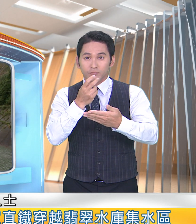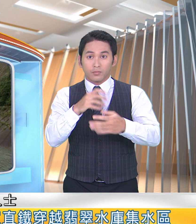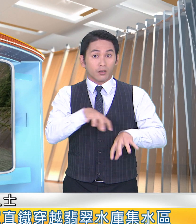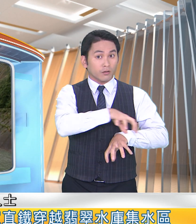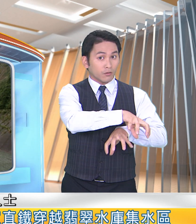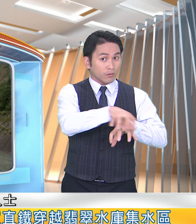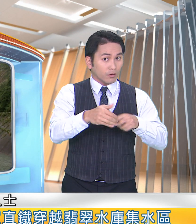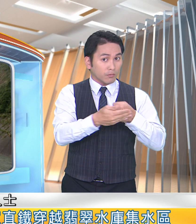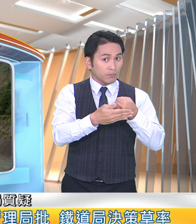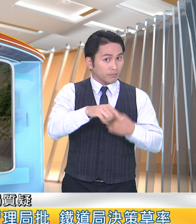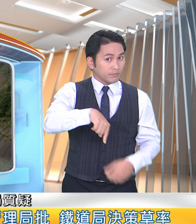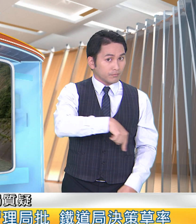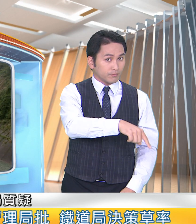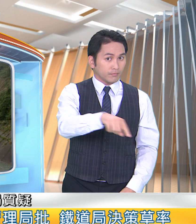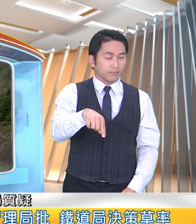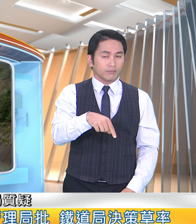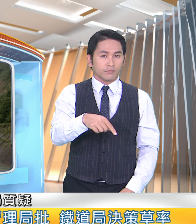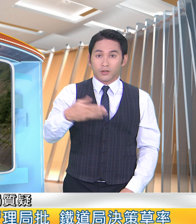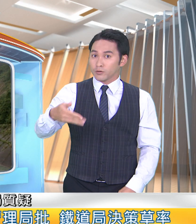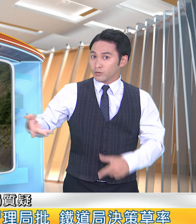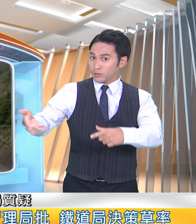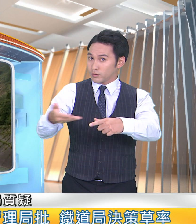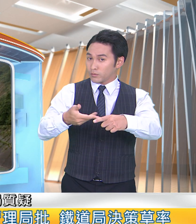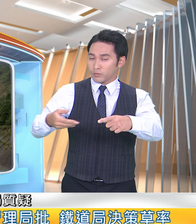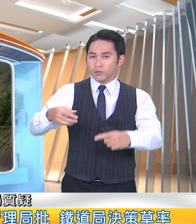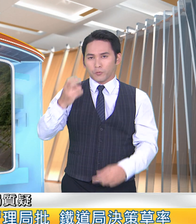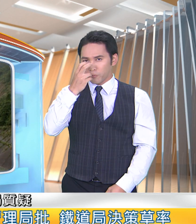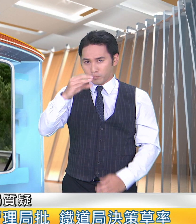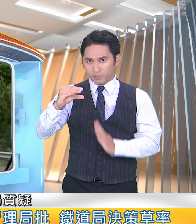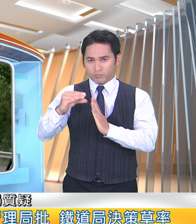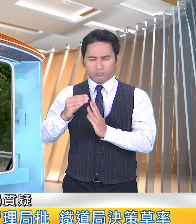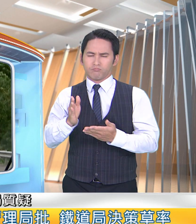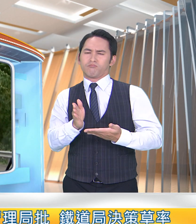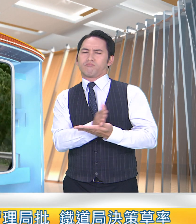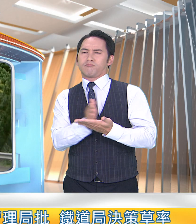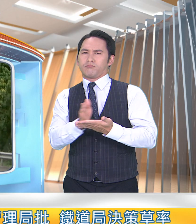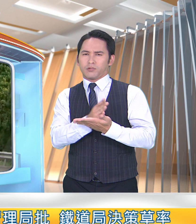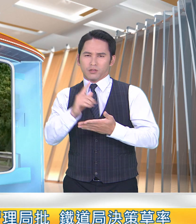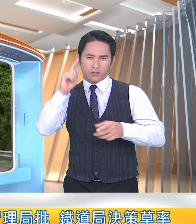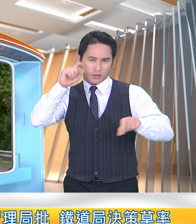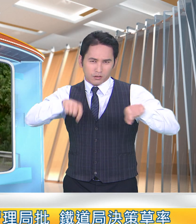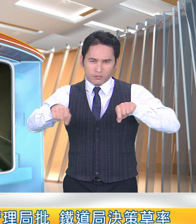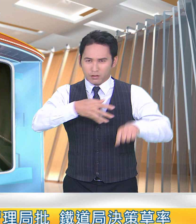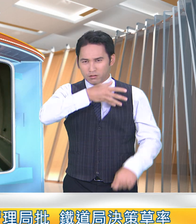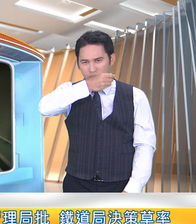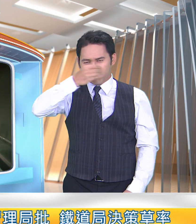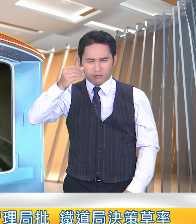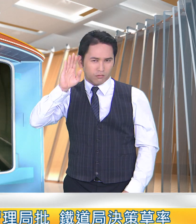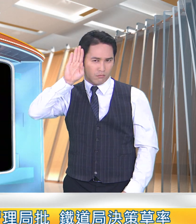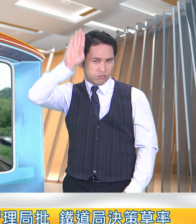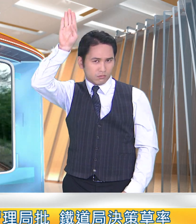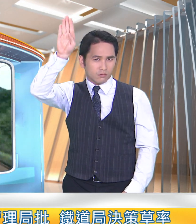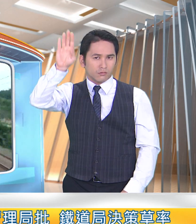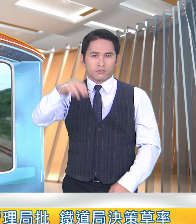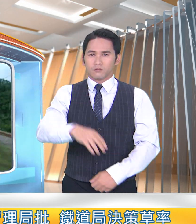士和翡翠水库管理局的质疑，批评这个决策草率。